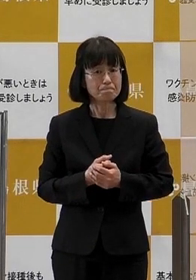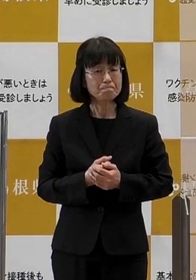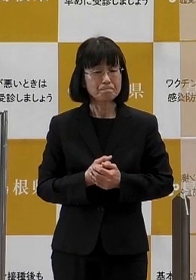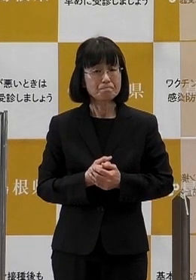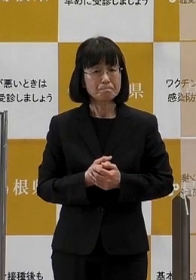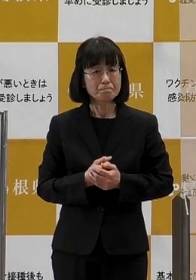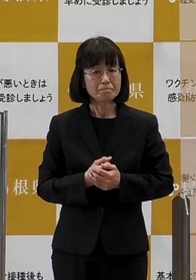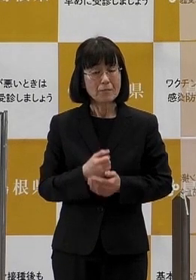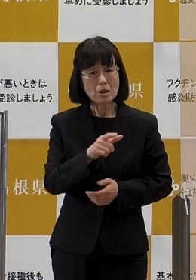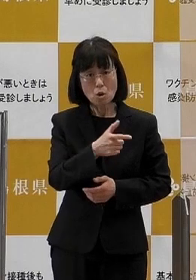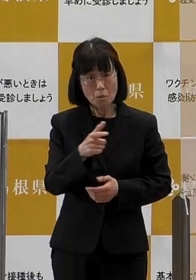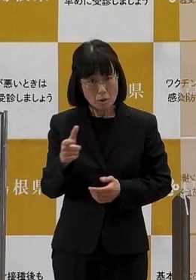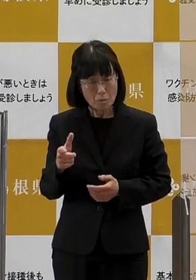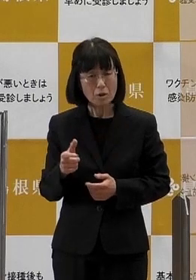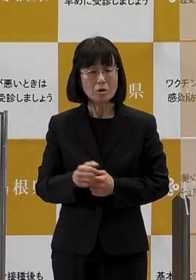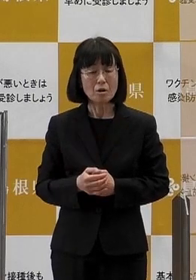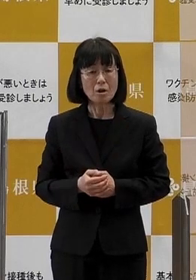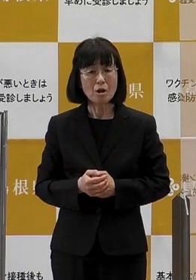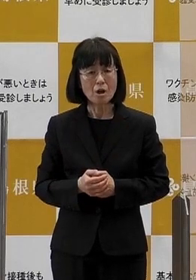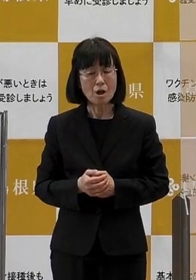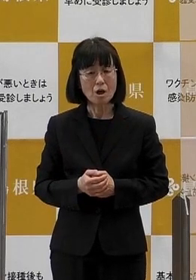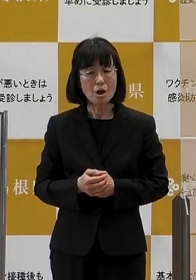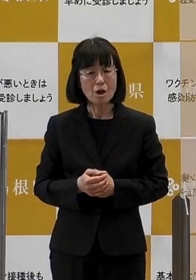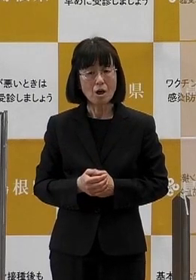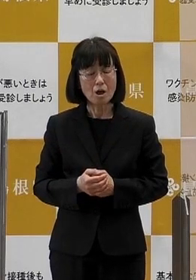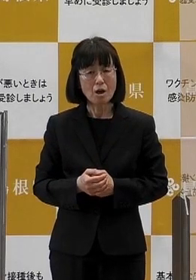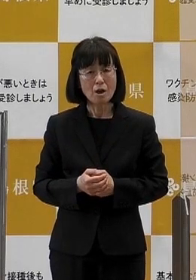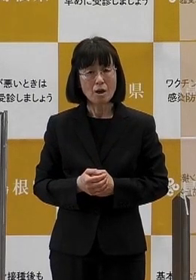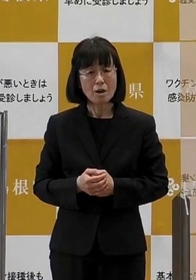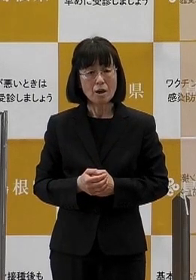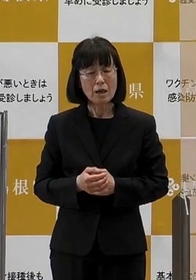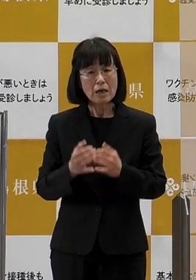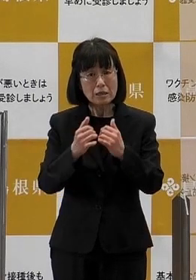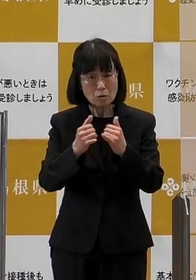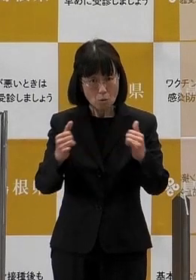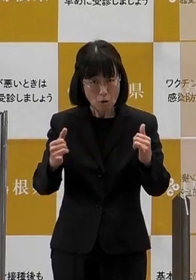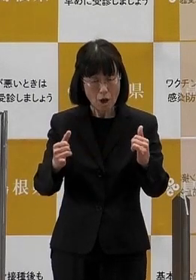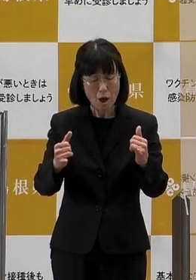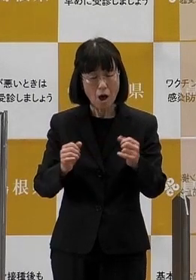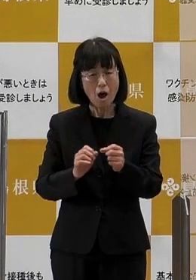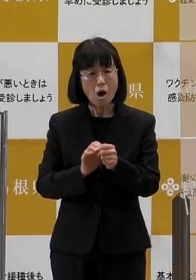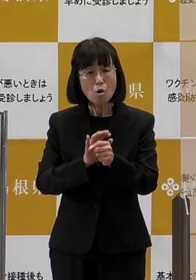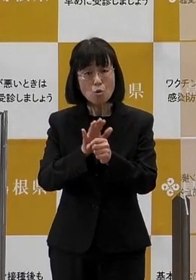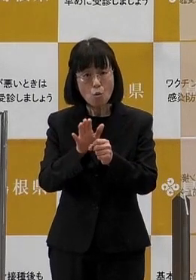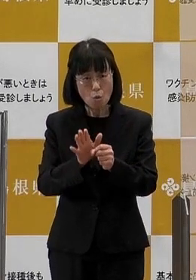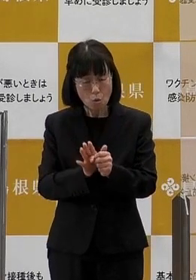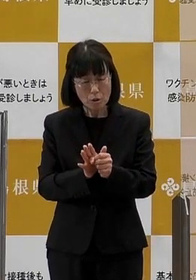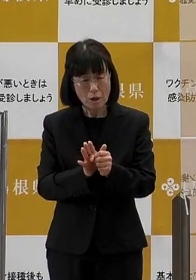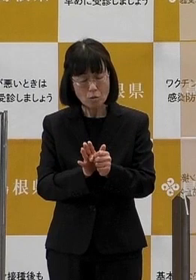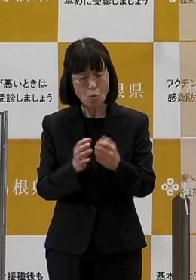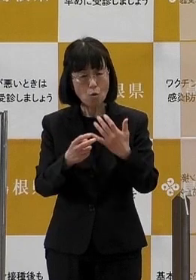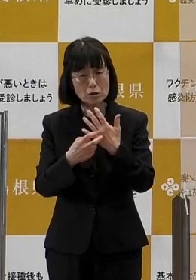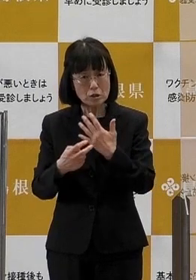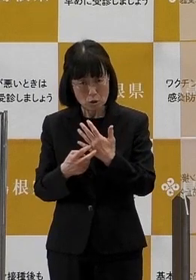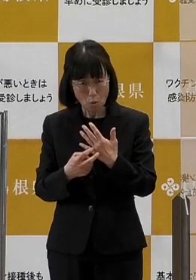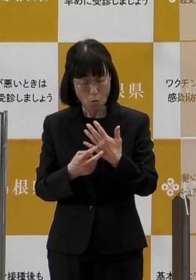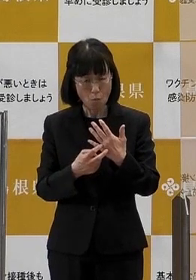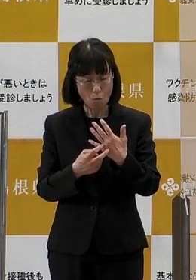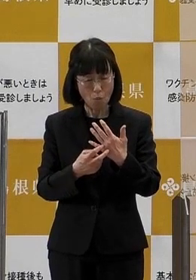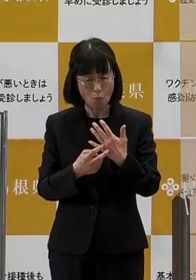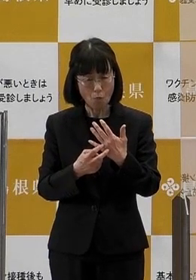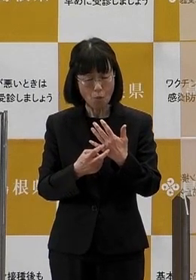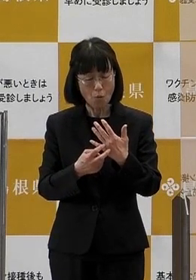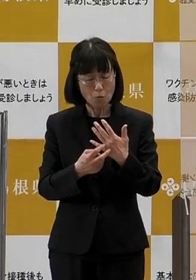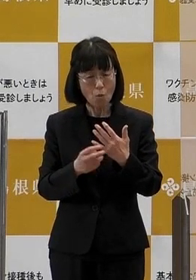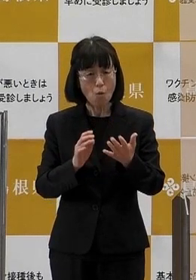いろんな人が、いろんな人がもういろんな、まあ、コロナの治療薬が、ね、